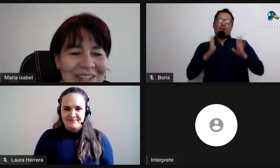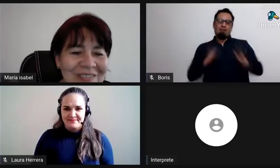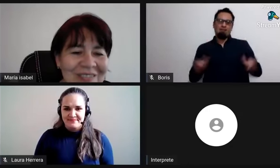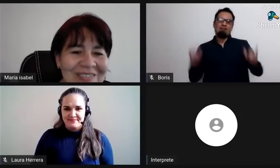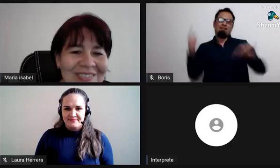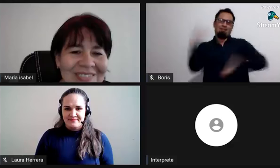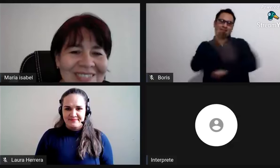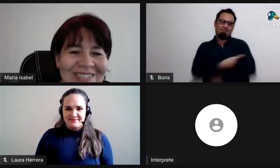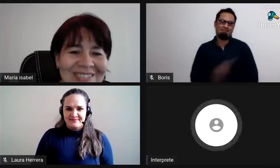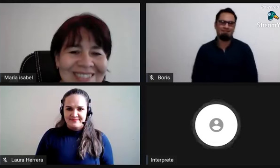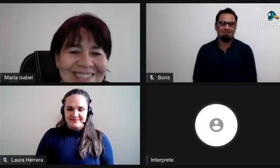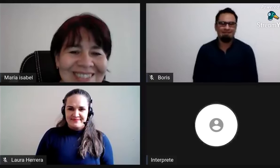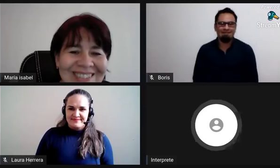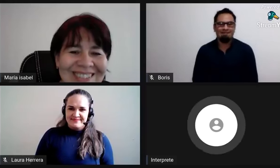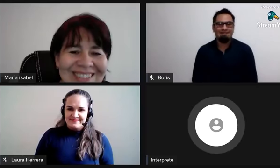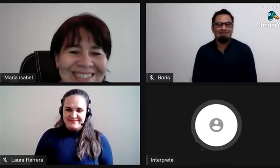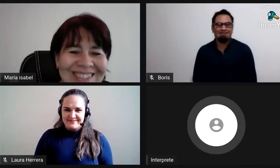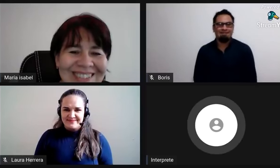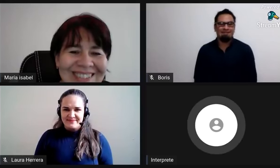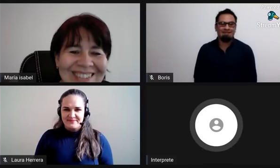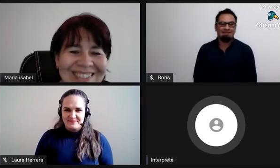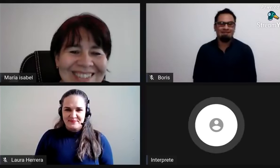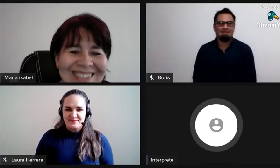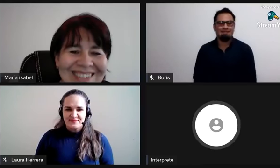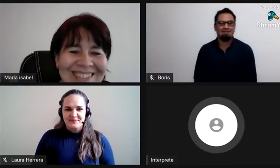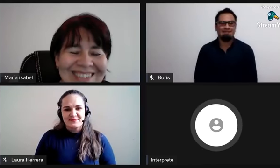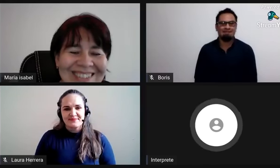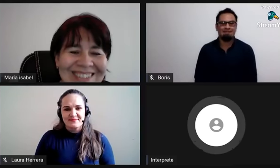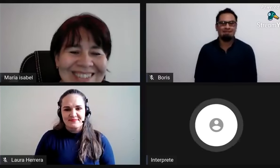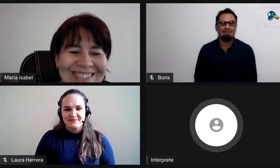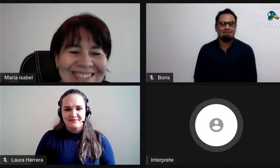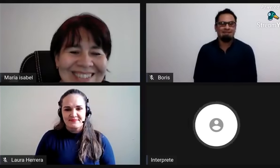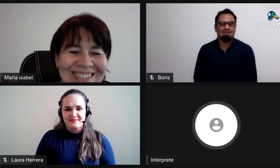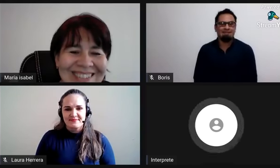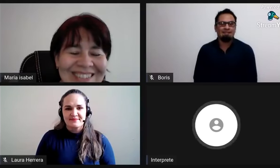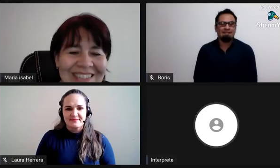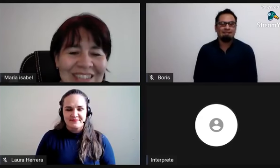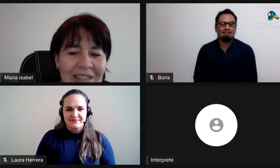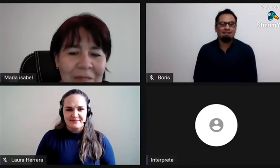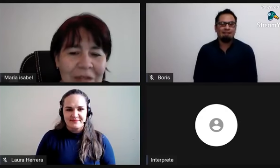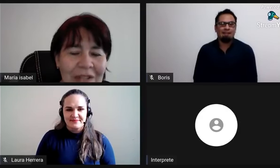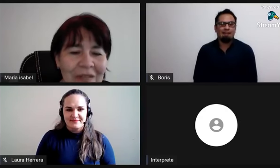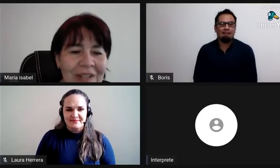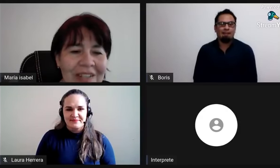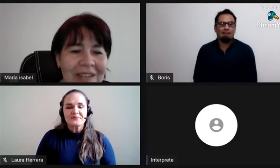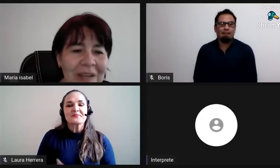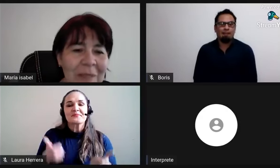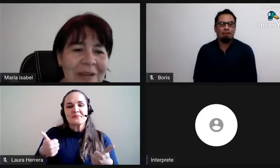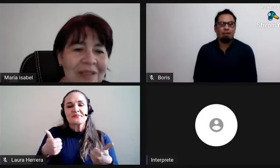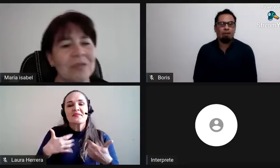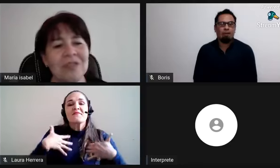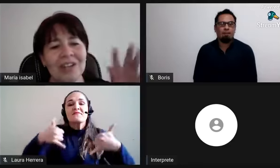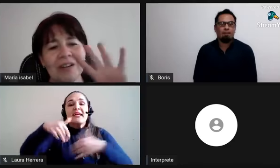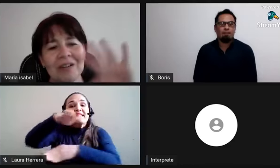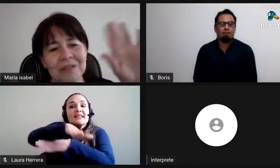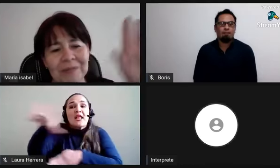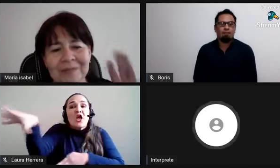Bueno. Sí, ahora sí ya pueden ir a descansar. Que tengan una feliz tarde. Bueno, feliz tarde para todos. Chao.